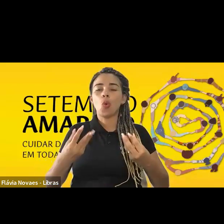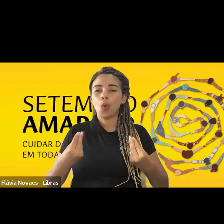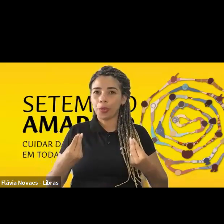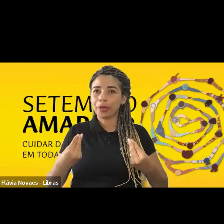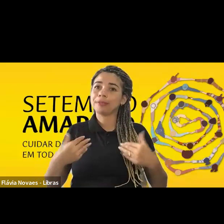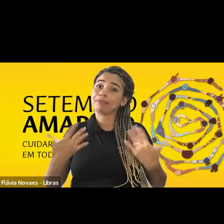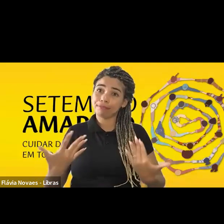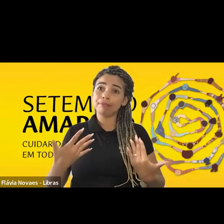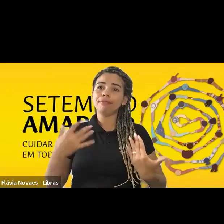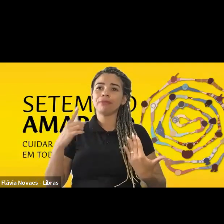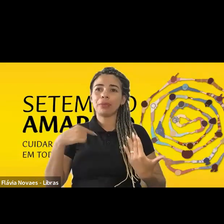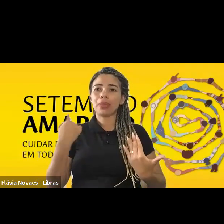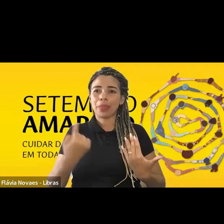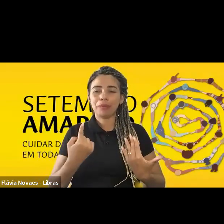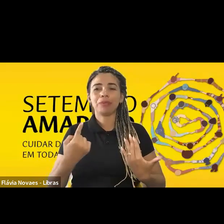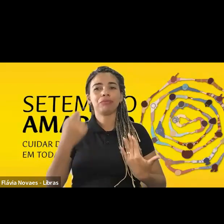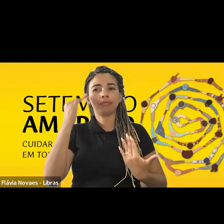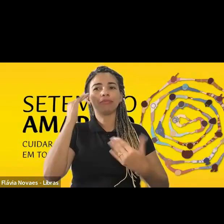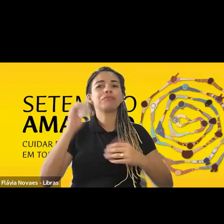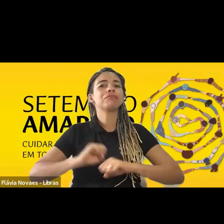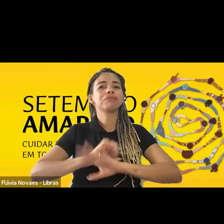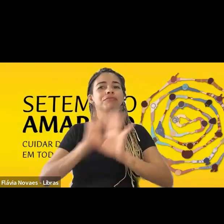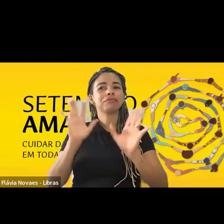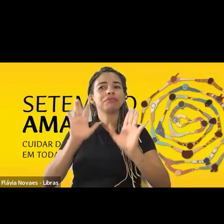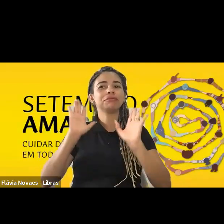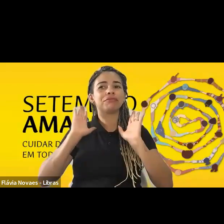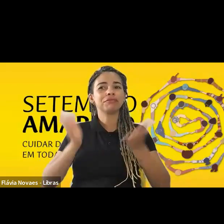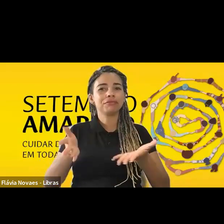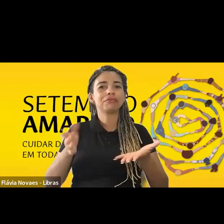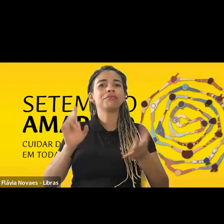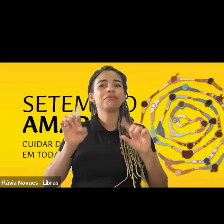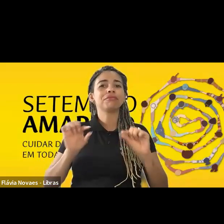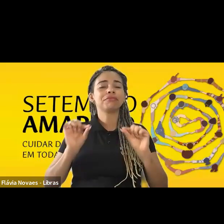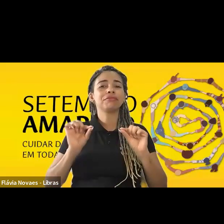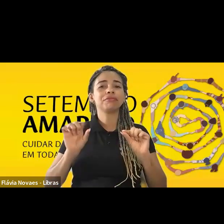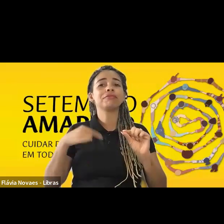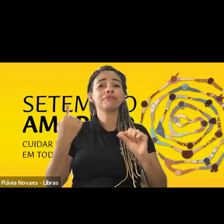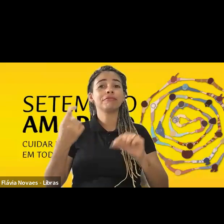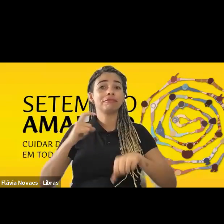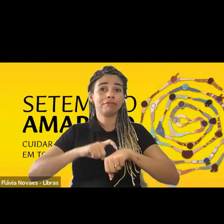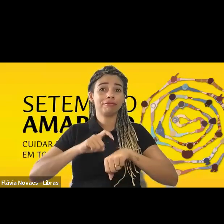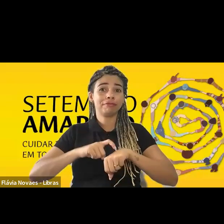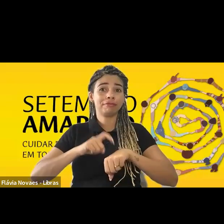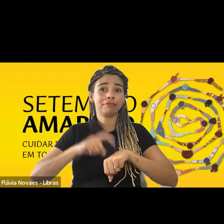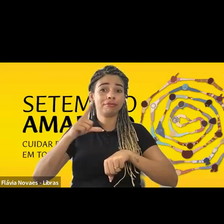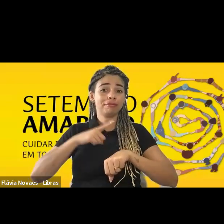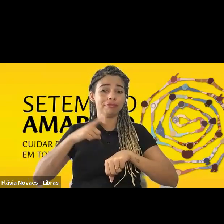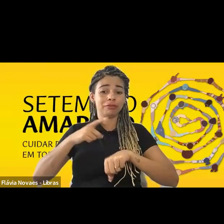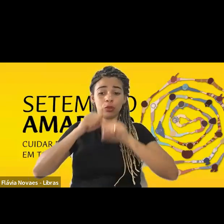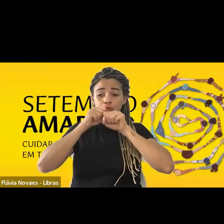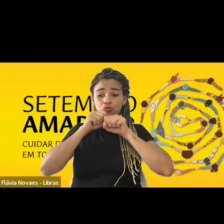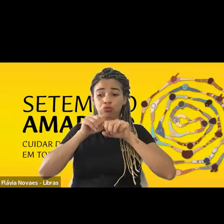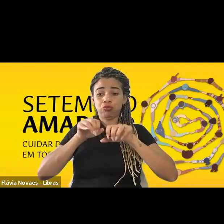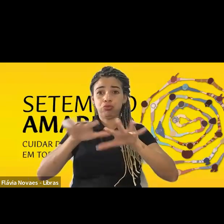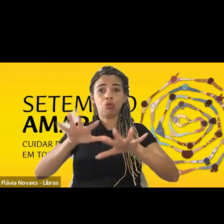Poderíamos dizer com muita clareza ou com muita segurança de que nós passamos por um momento de um surto de adoecimento, um